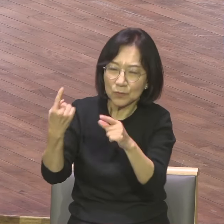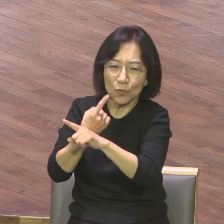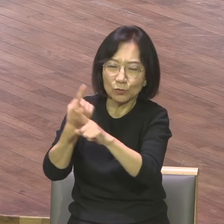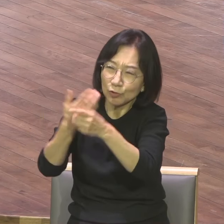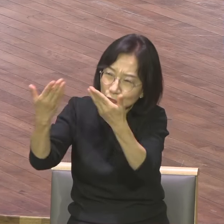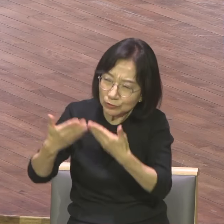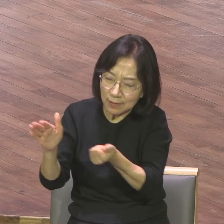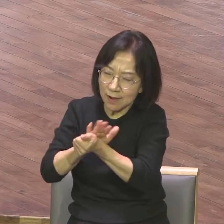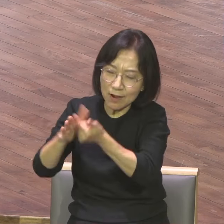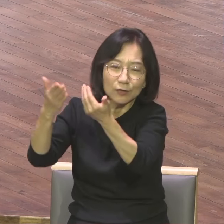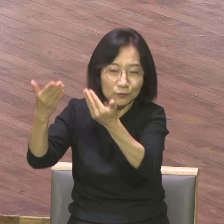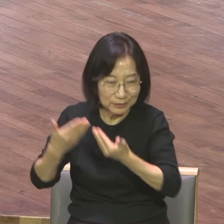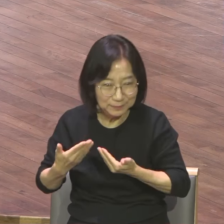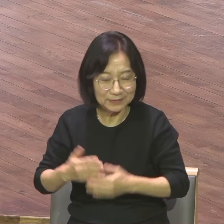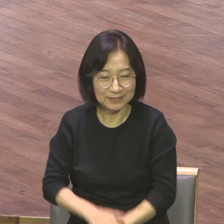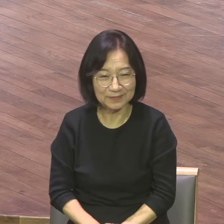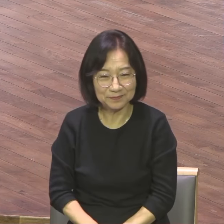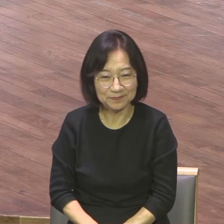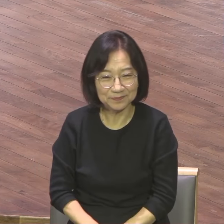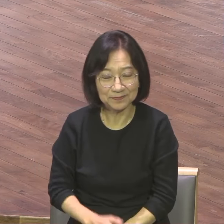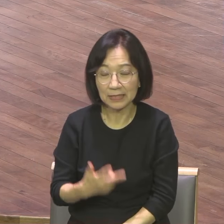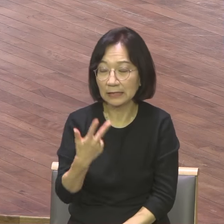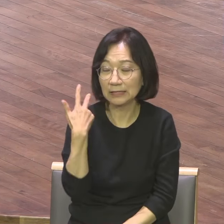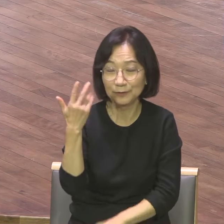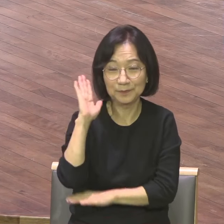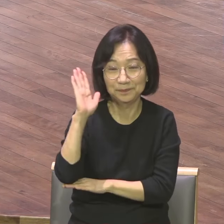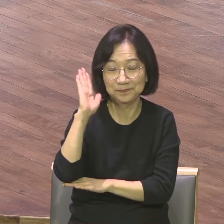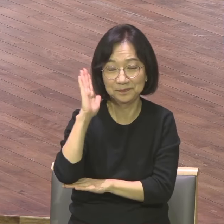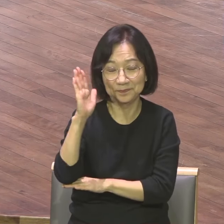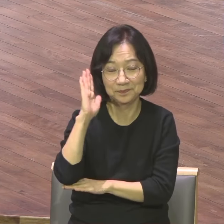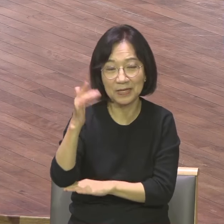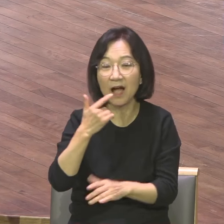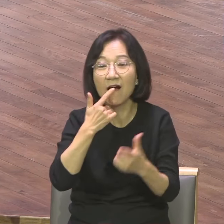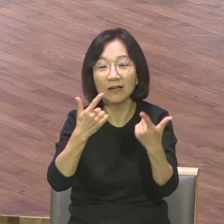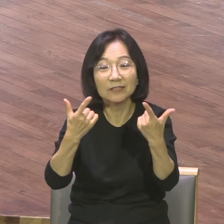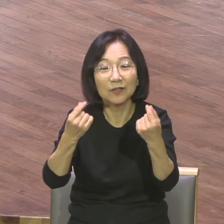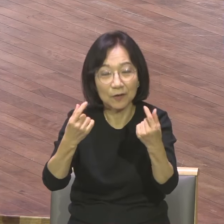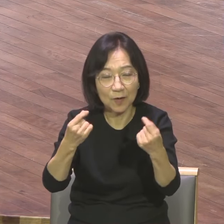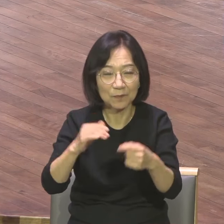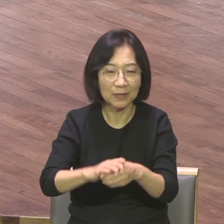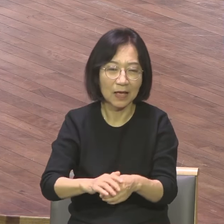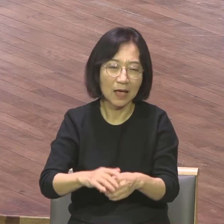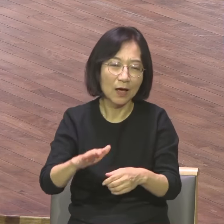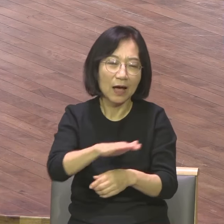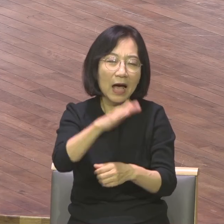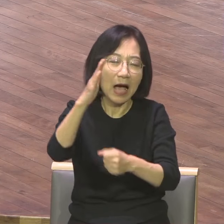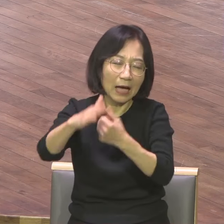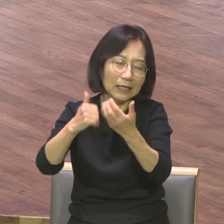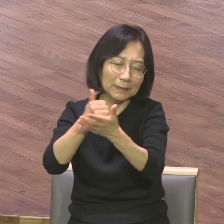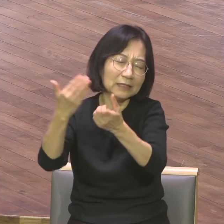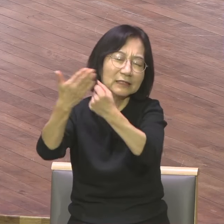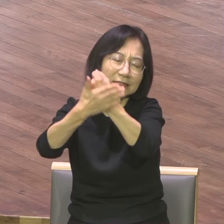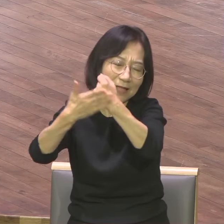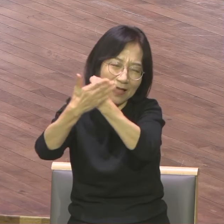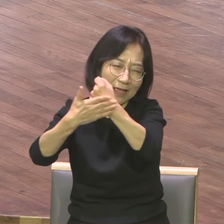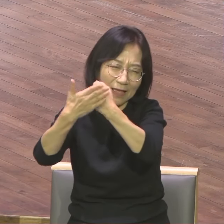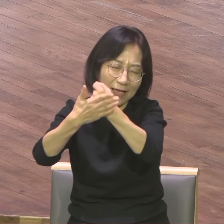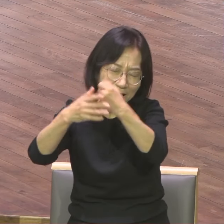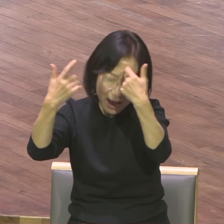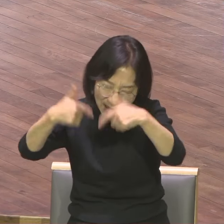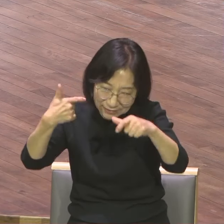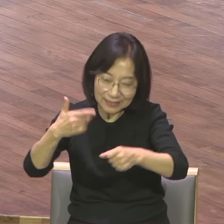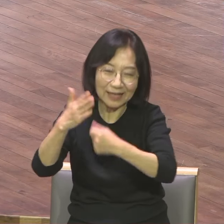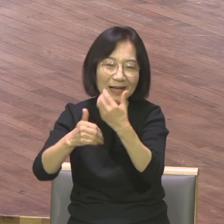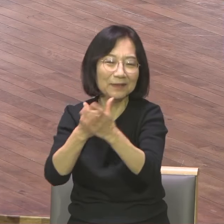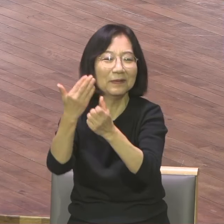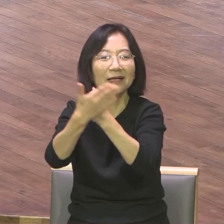아멘. 지난주에 설교 말씀처럼요. 우리는 하나님의 은혜 안에 있어요. 은혜 안에.